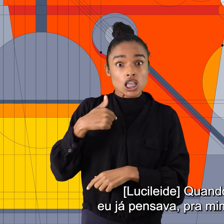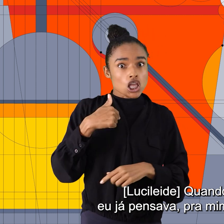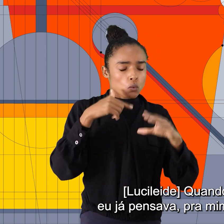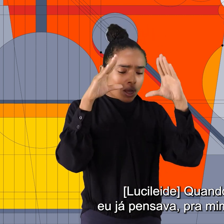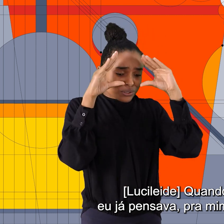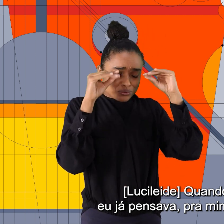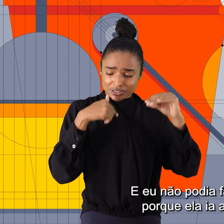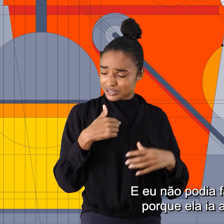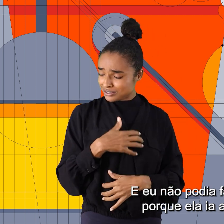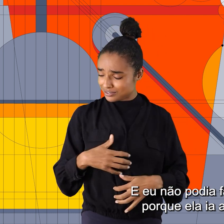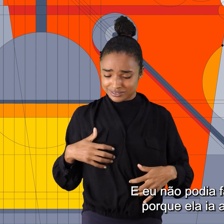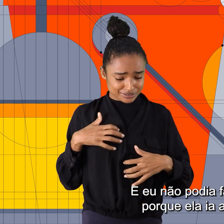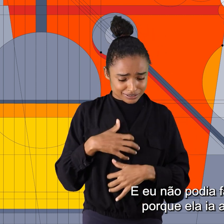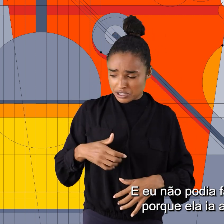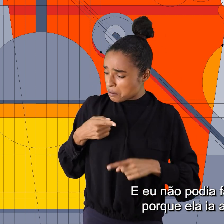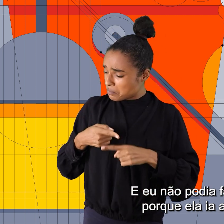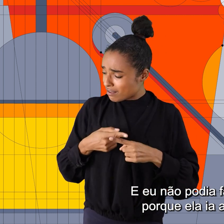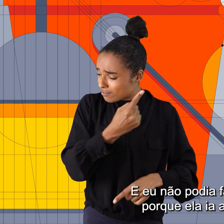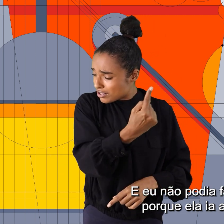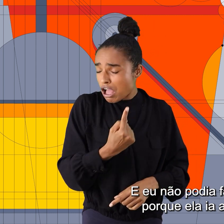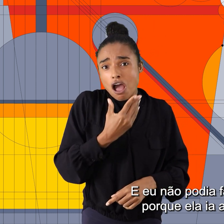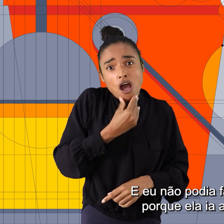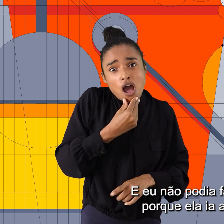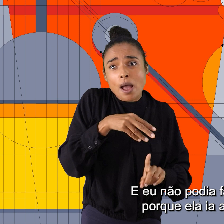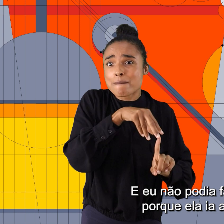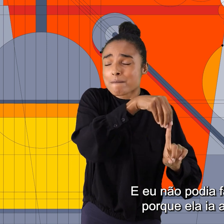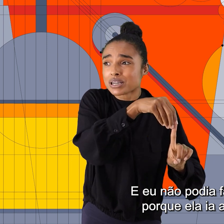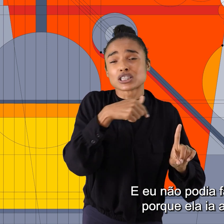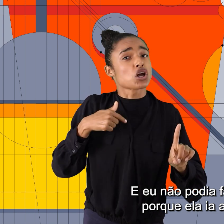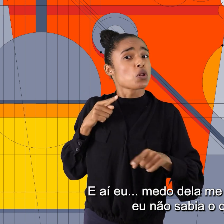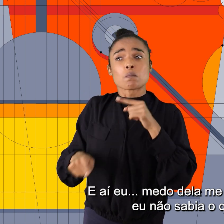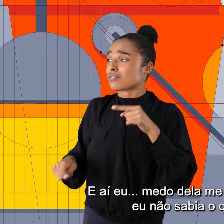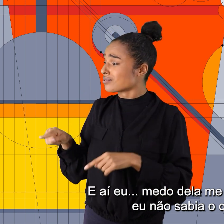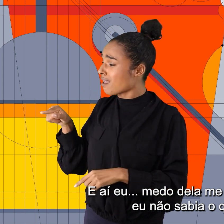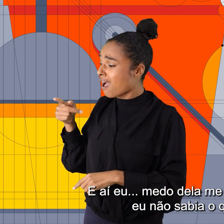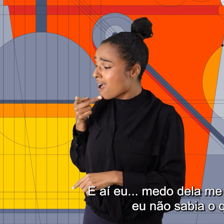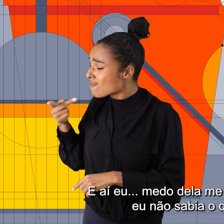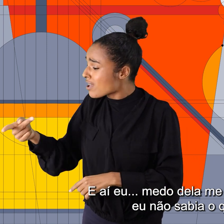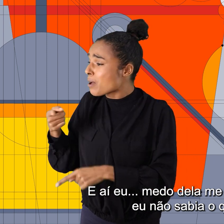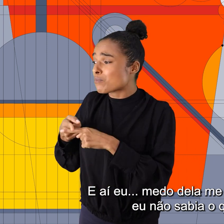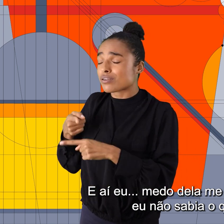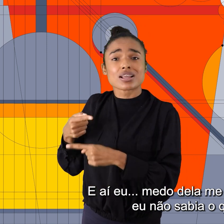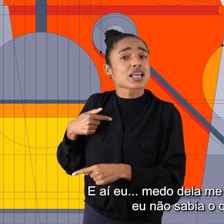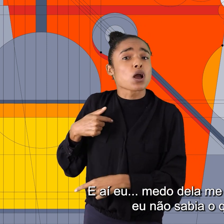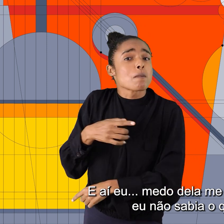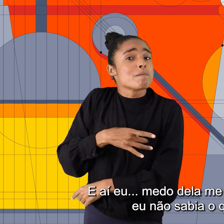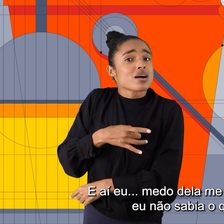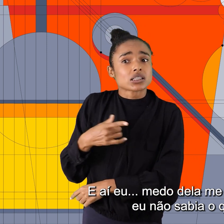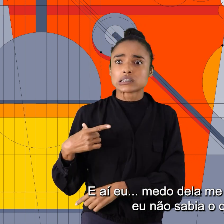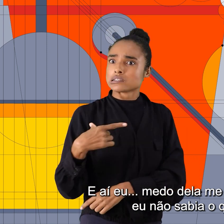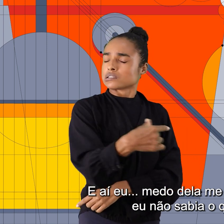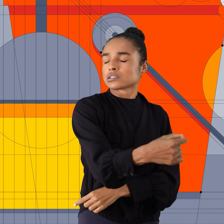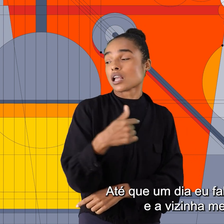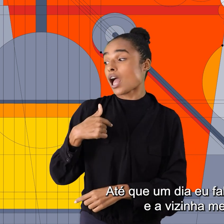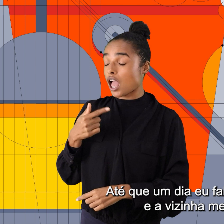pensava, para mim era um terror. E eu não podia falar nada, porque ela ia acordar e aí o medo dela ia mandar embora, eu não sabia